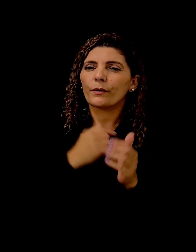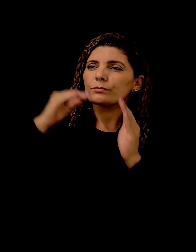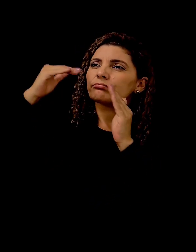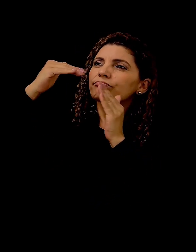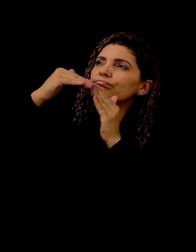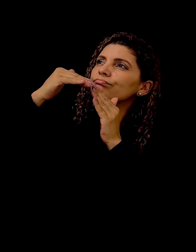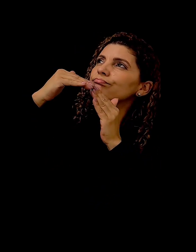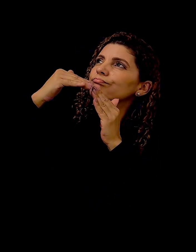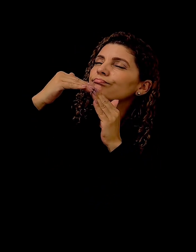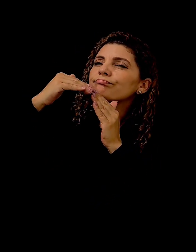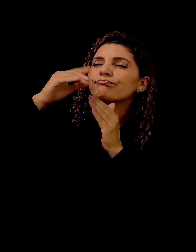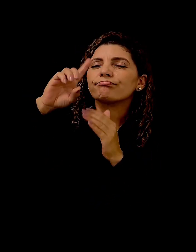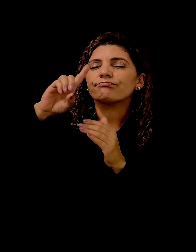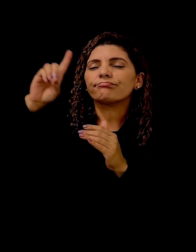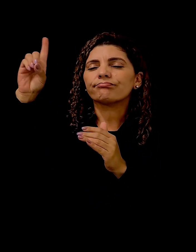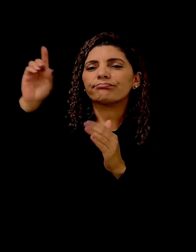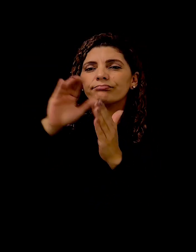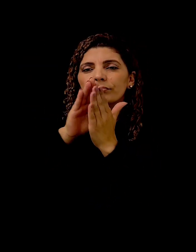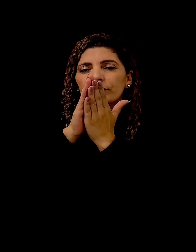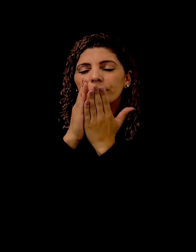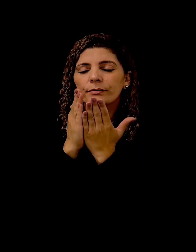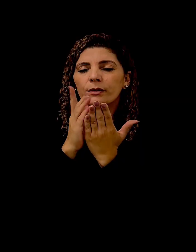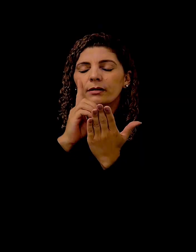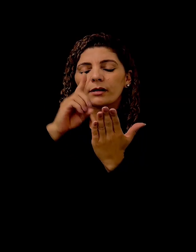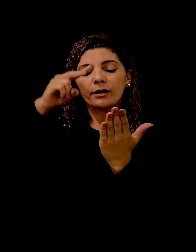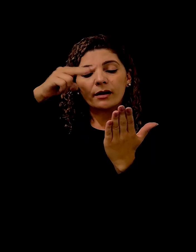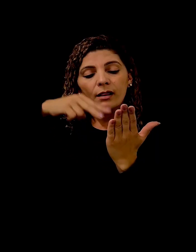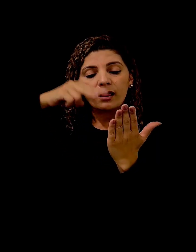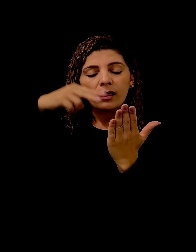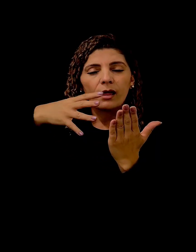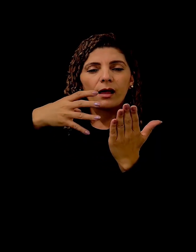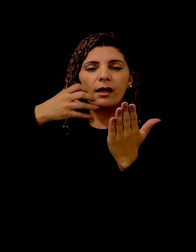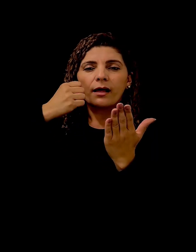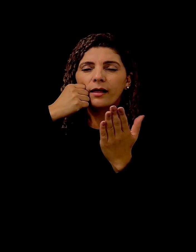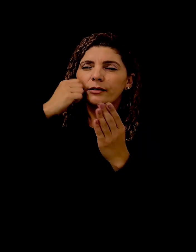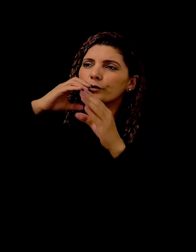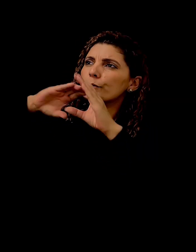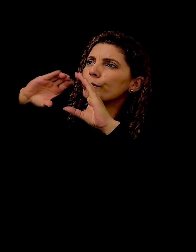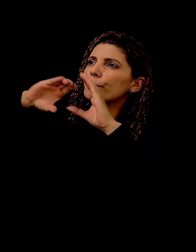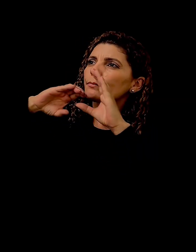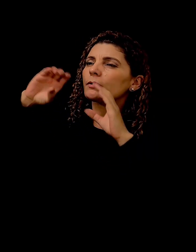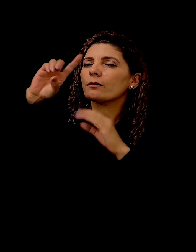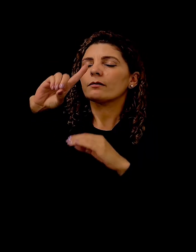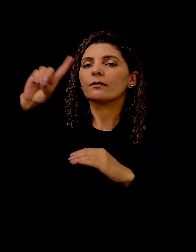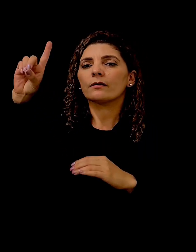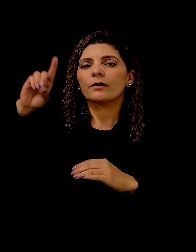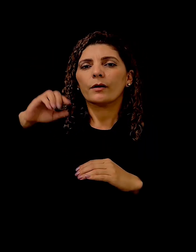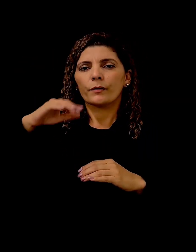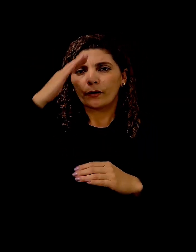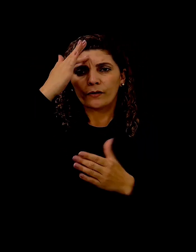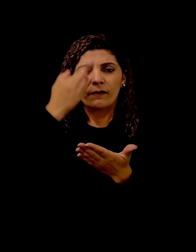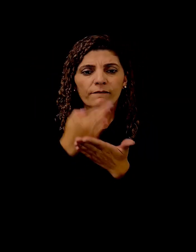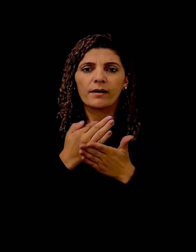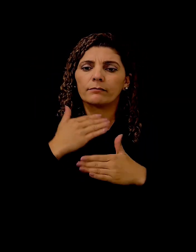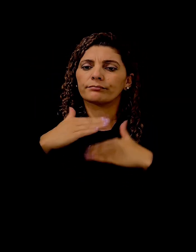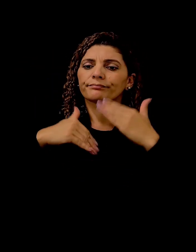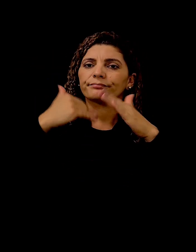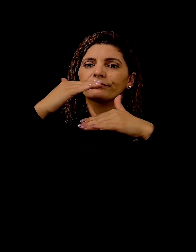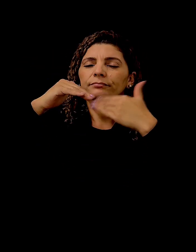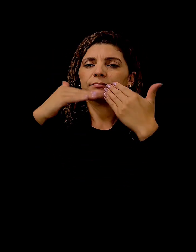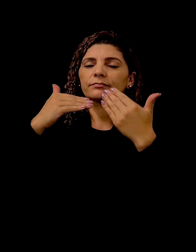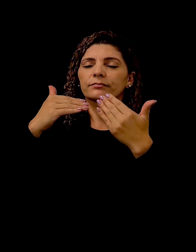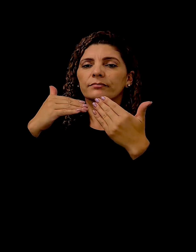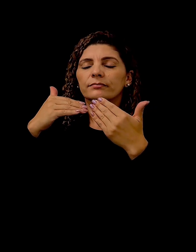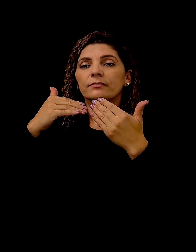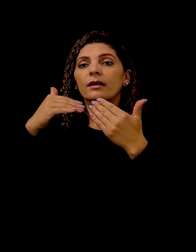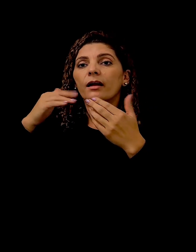de Deus, é onde nós nos comunicamos com Deus, é onde nós desenvolvemos a nossa fé. É o reino de Deus, é a